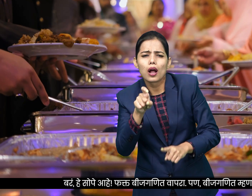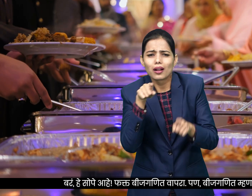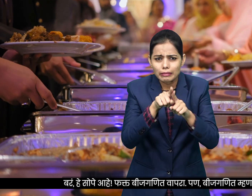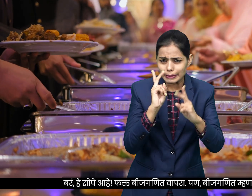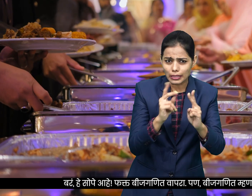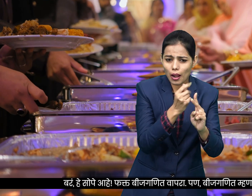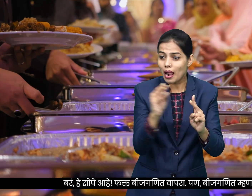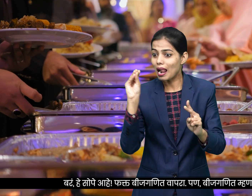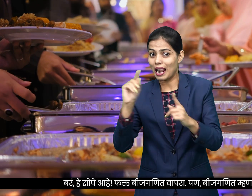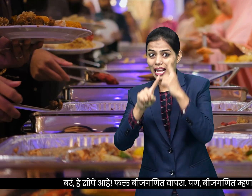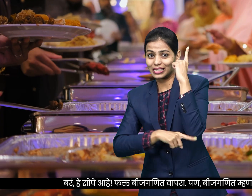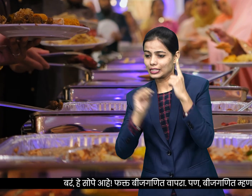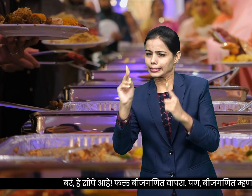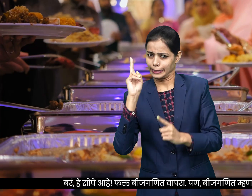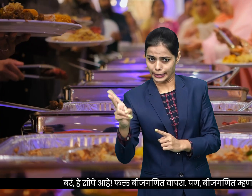काय?